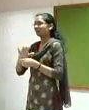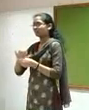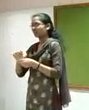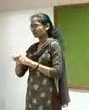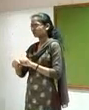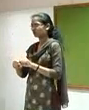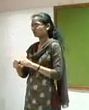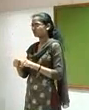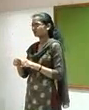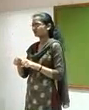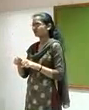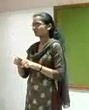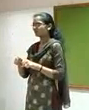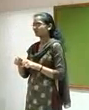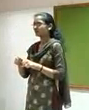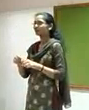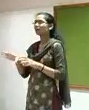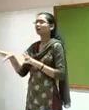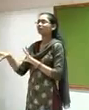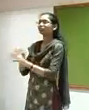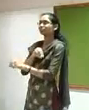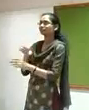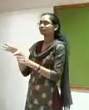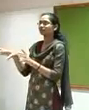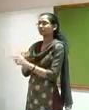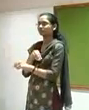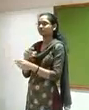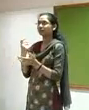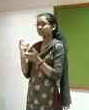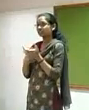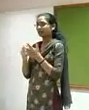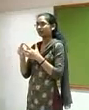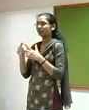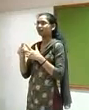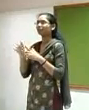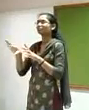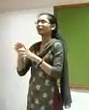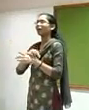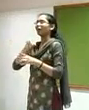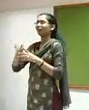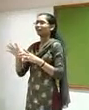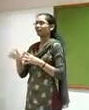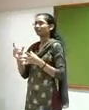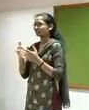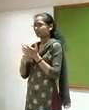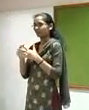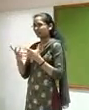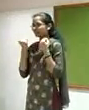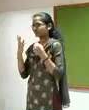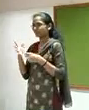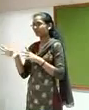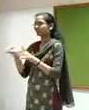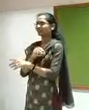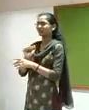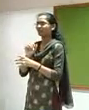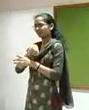है, उसको CRPD ने पर से खराब कर दिया. आपकी कॉन्स्टिट्यूशन उसको एक्सप्लिसिटली नहीं करती, लेकिन दैट